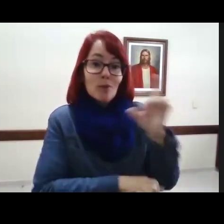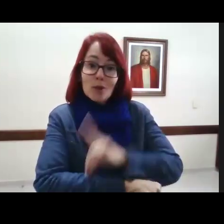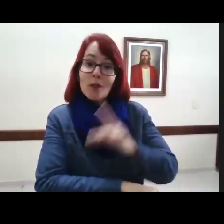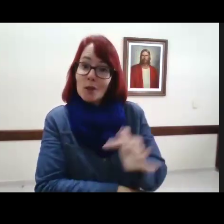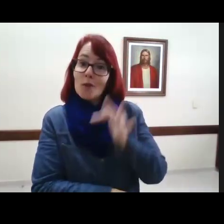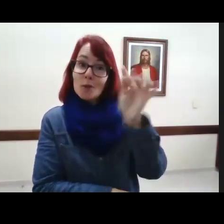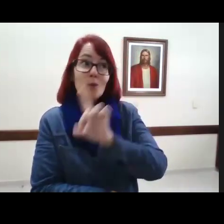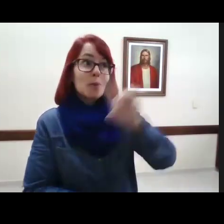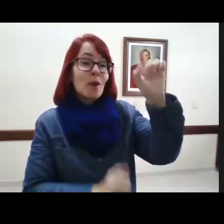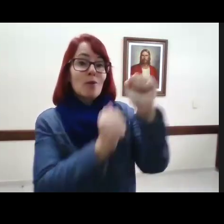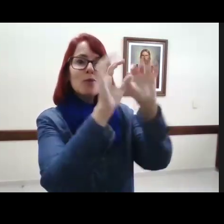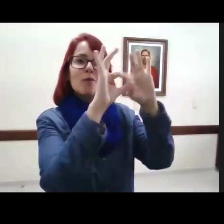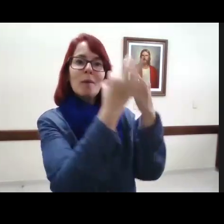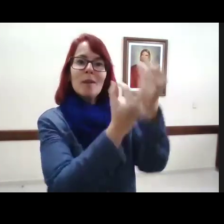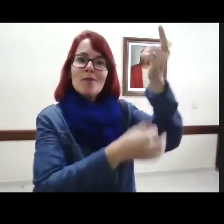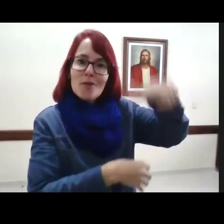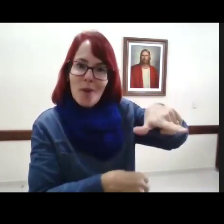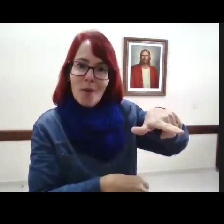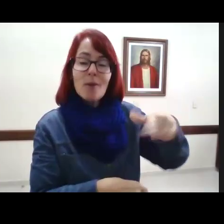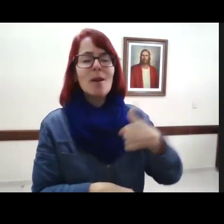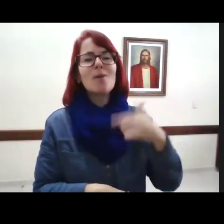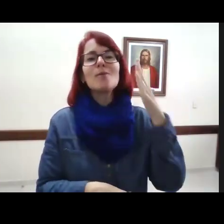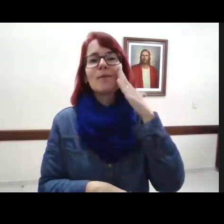nosso Pai Celestial. Eu sei que Cristo, ele é o cabeça